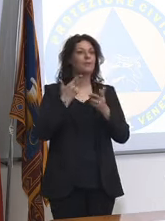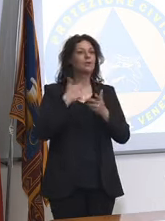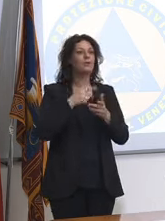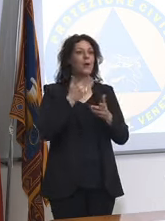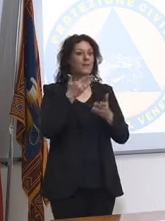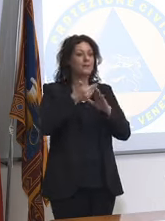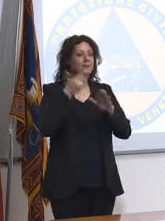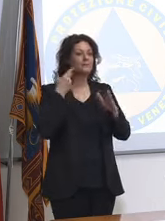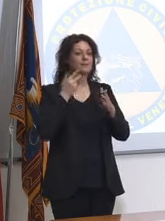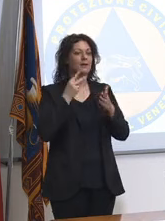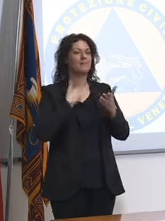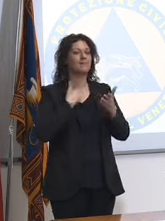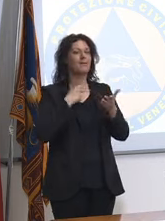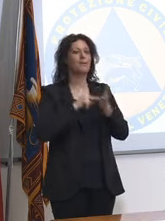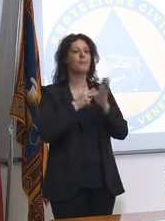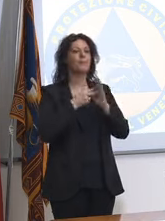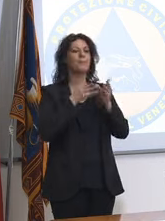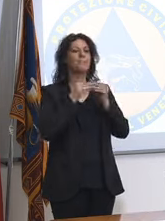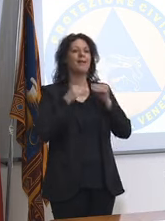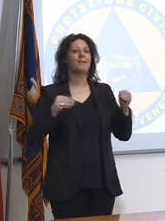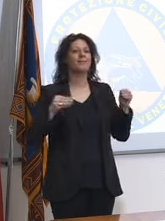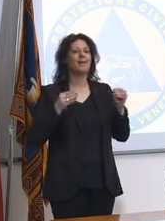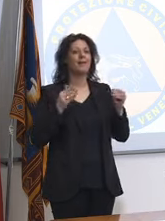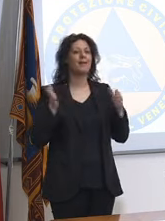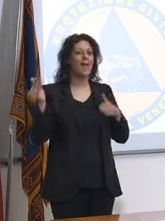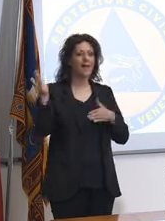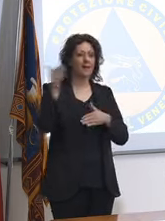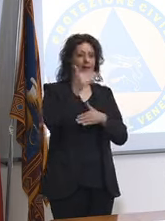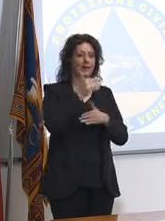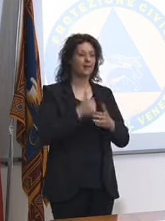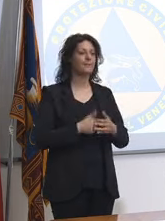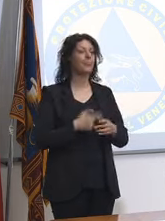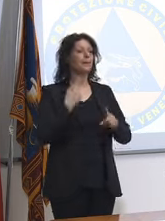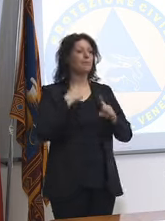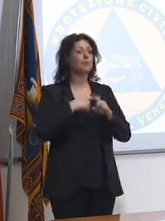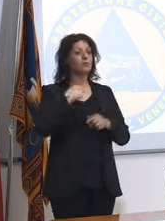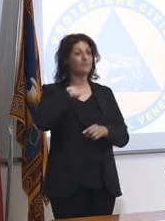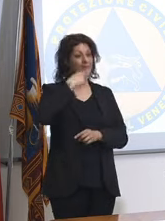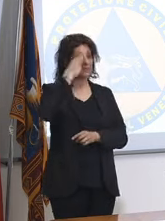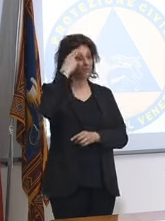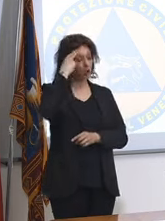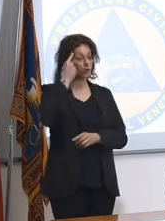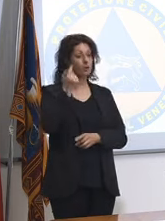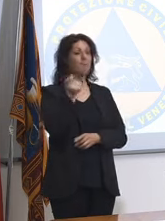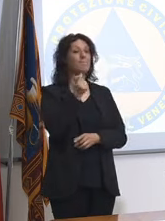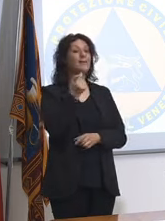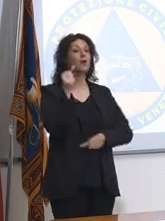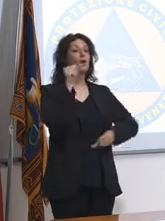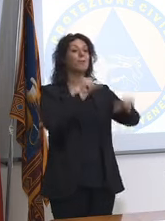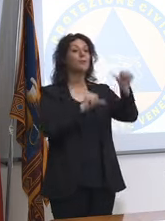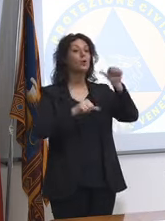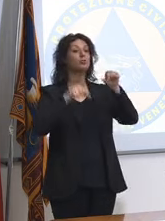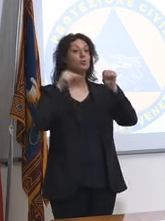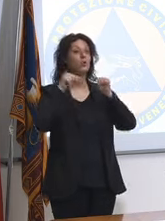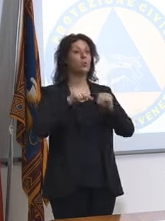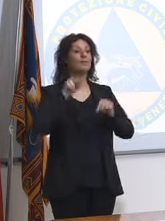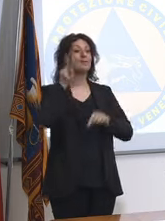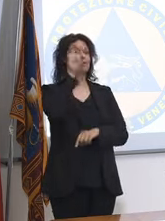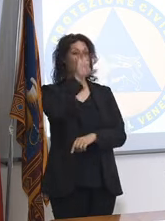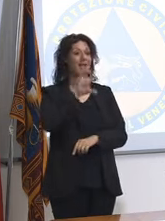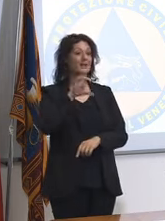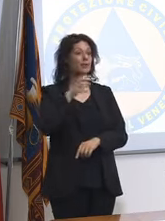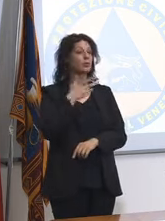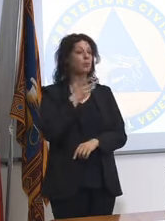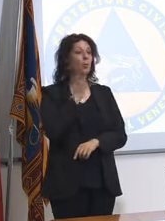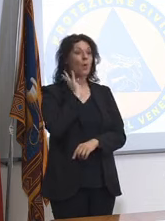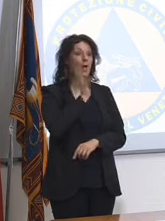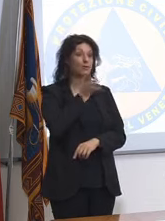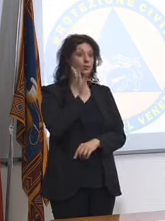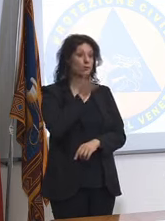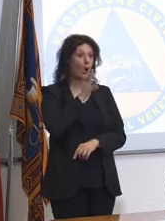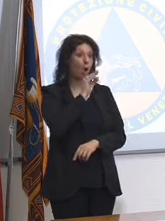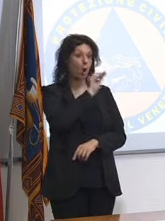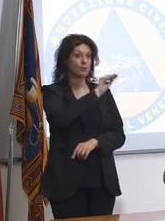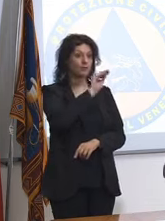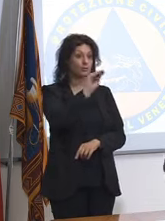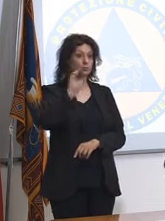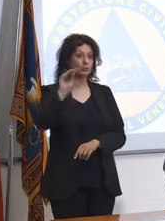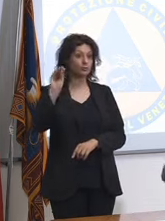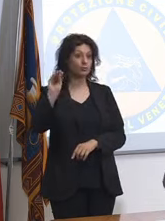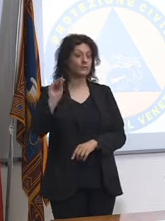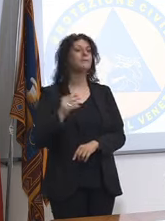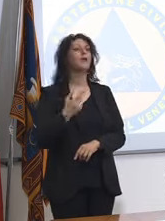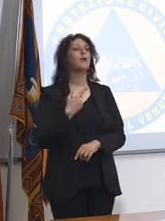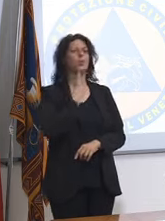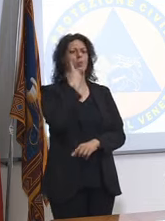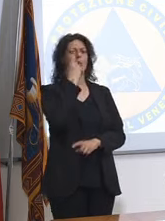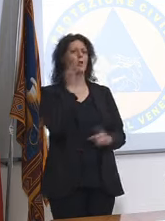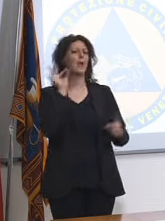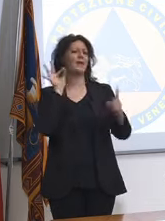materiale. E voglio anche ricordarvi che le microbiologie in Veneto che fanno tamponi sono 14, il nostro laboratorio di riferimento è